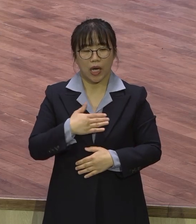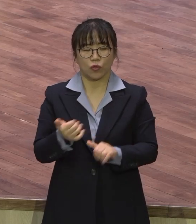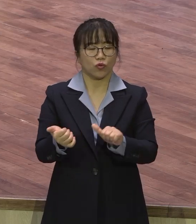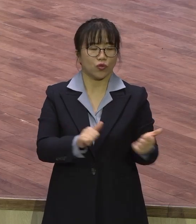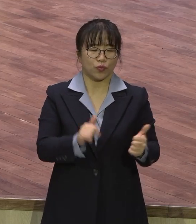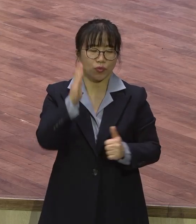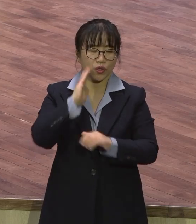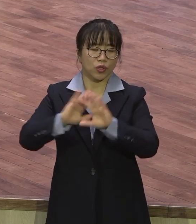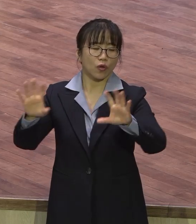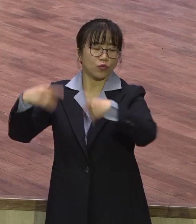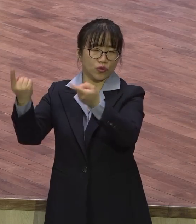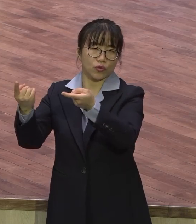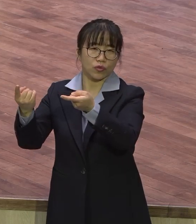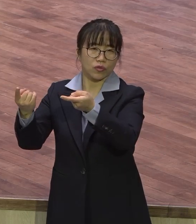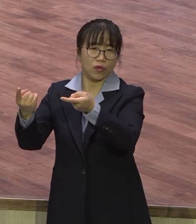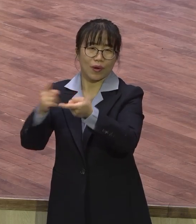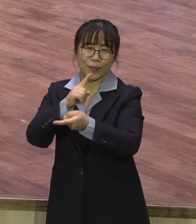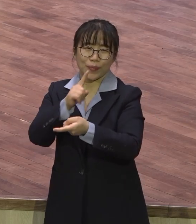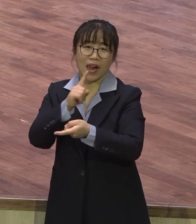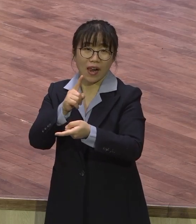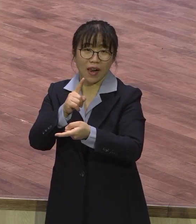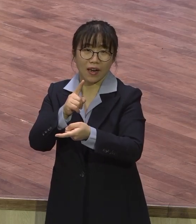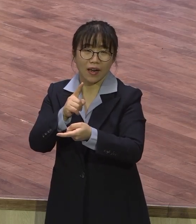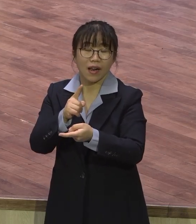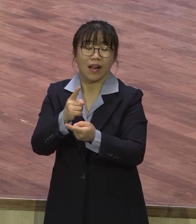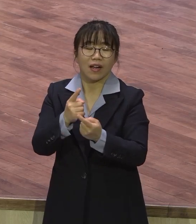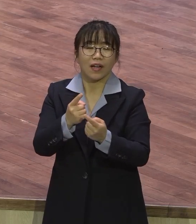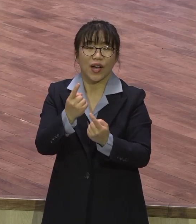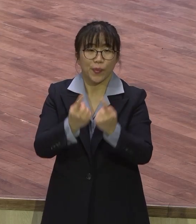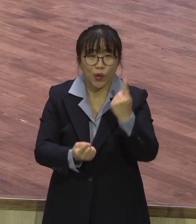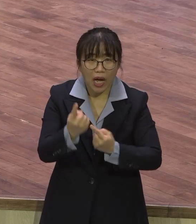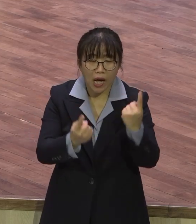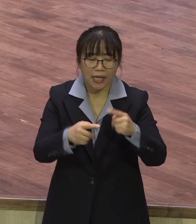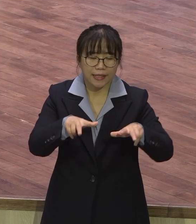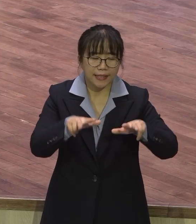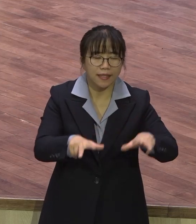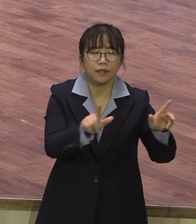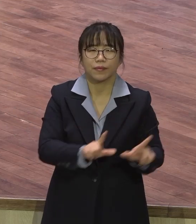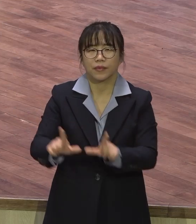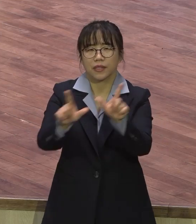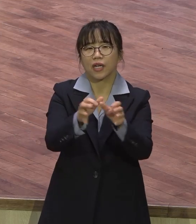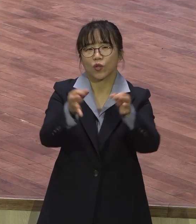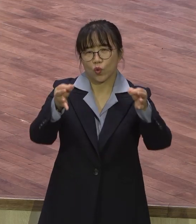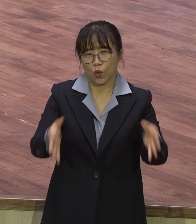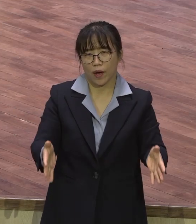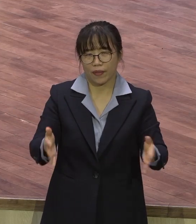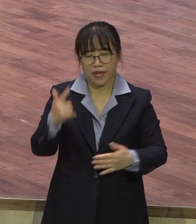간다 그건 말할 것도 없고 이 땅에 살면서 영역 간의 모든 문제가 끝났다는 거예요